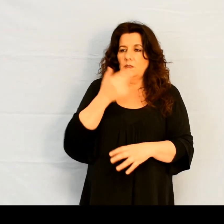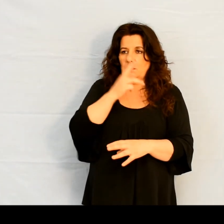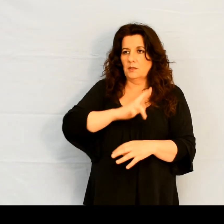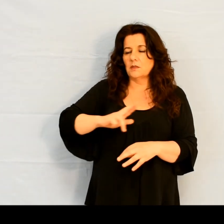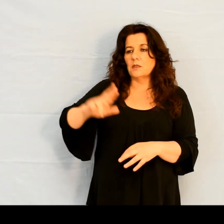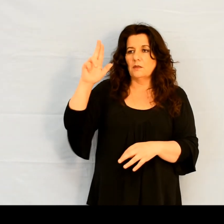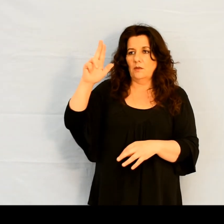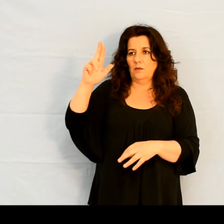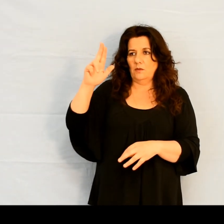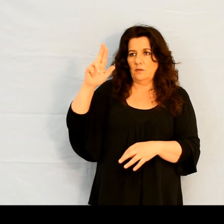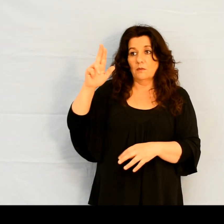Oracle du Seigneur.